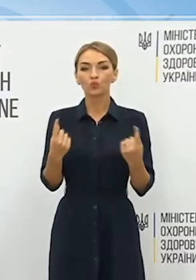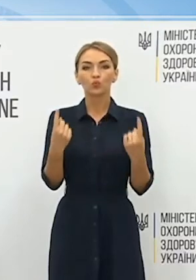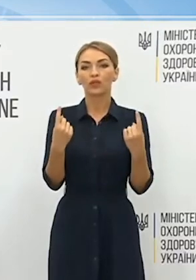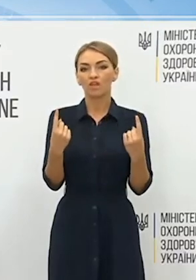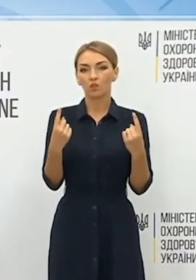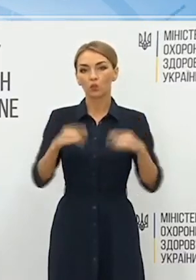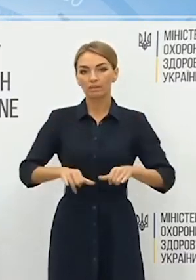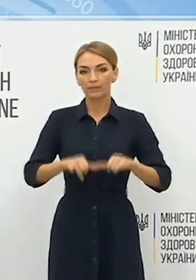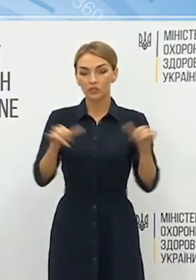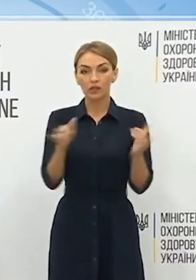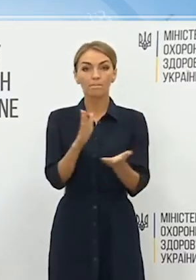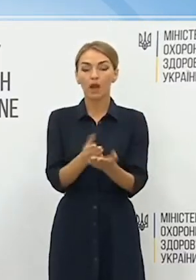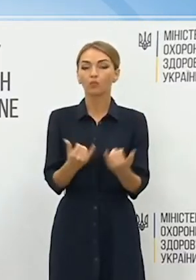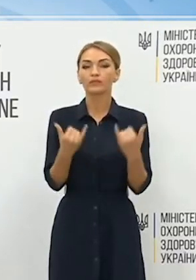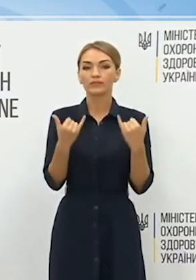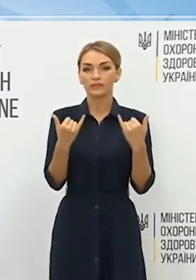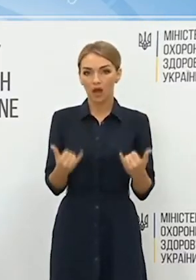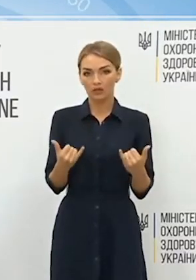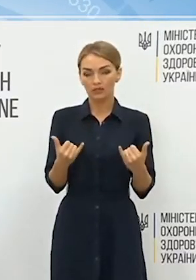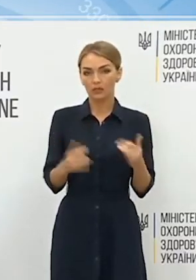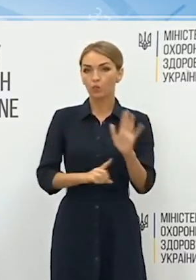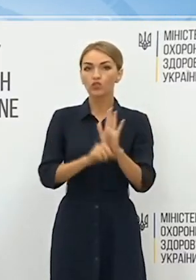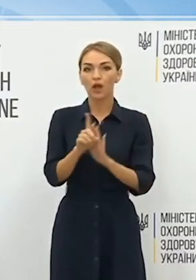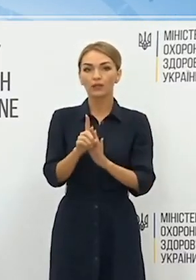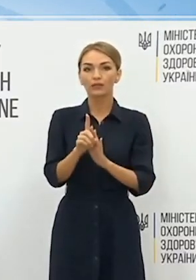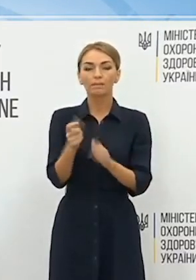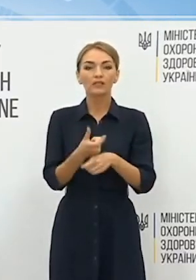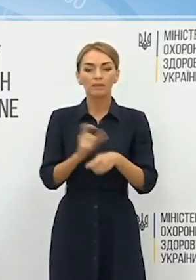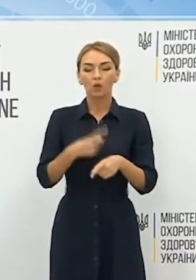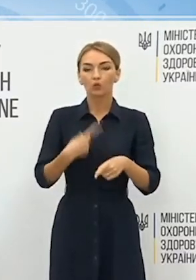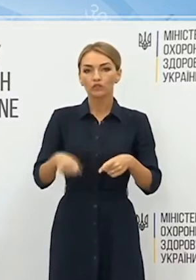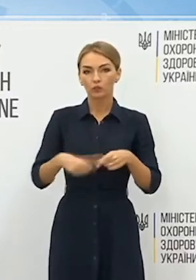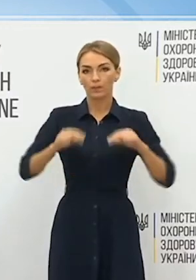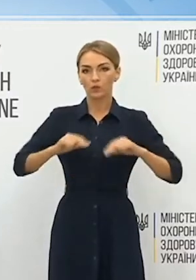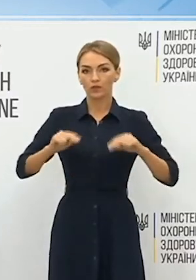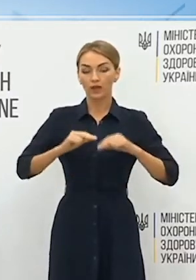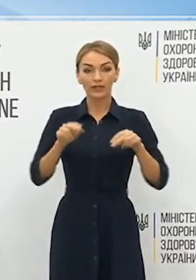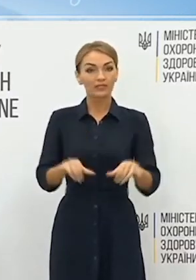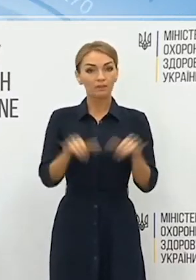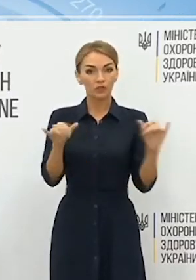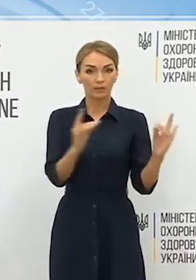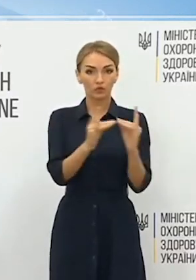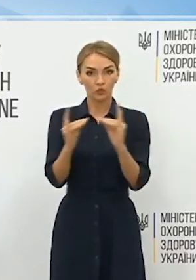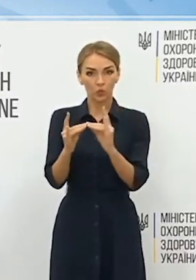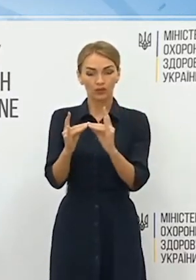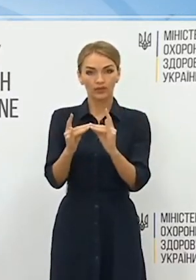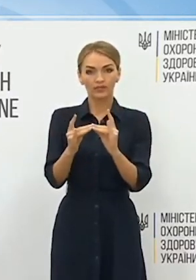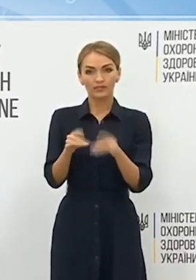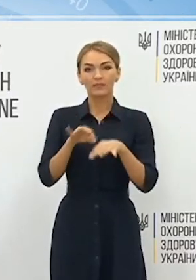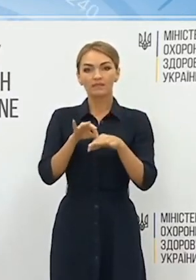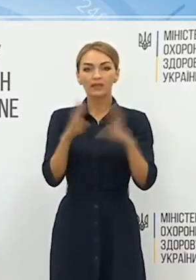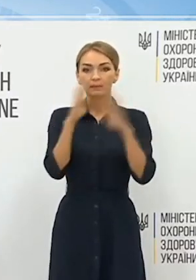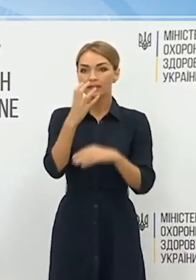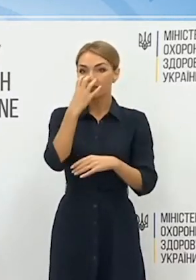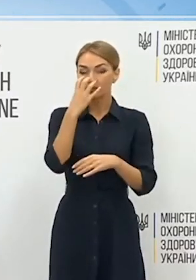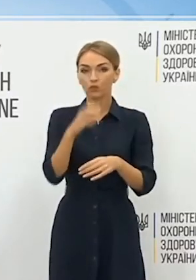суттєвого збільшення прямо зараз, почати максимально швидко працювати над збільшенням ліжок з підведеним киснем і